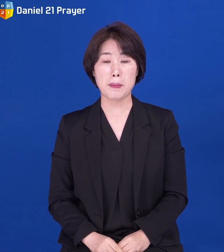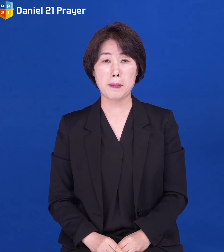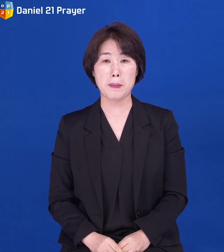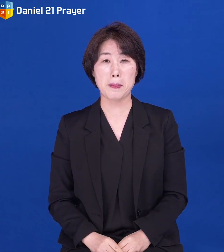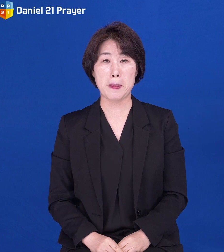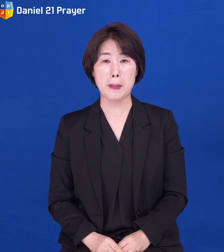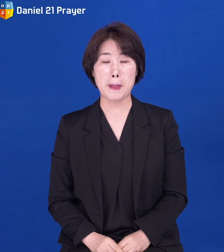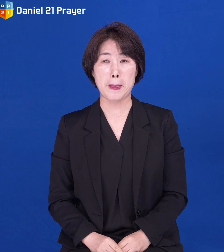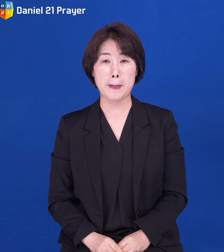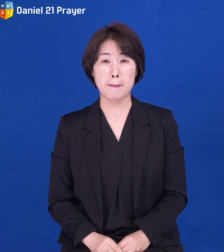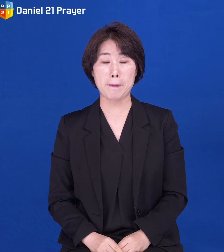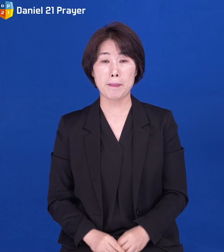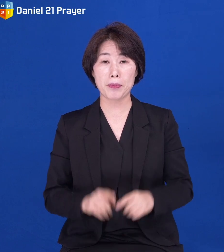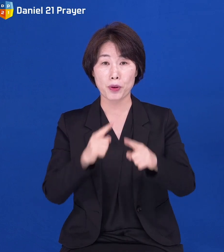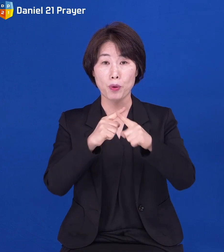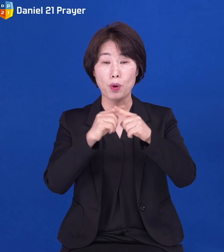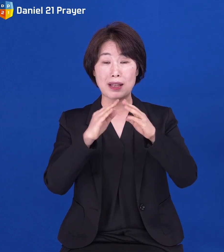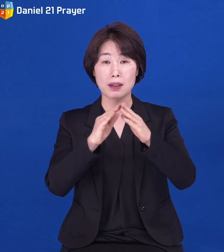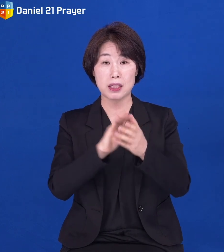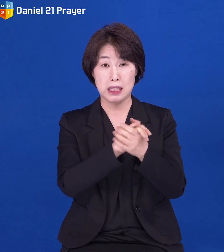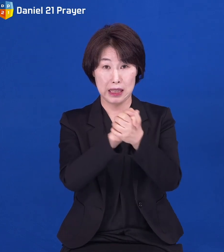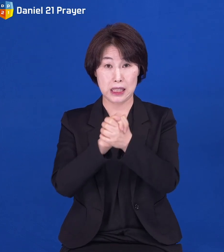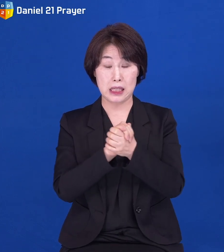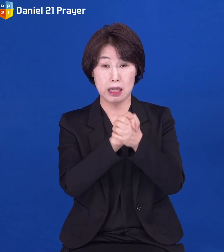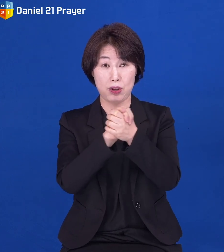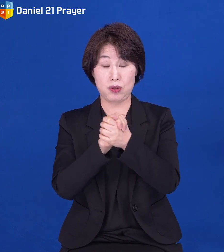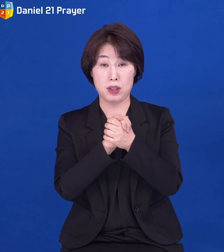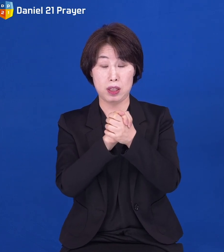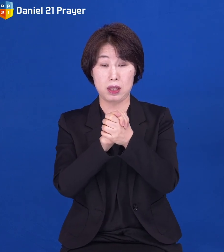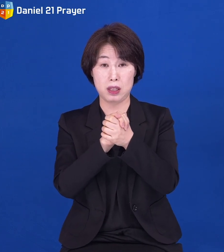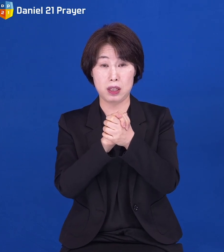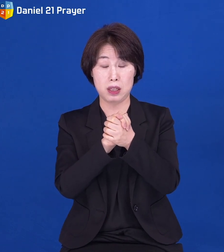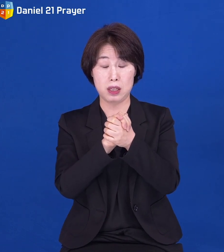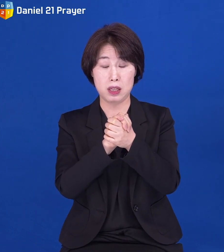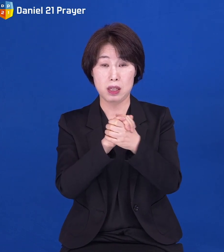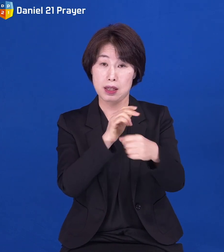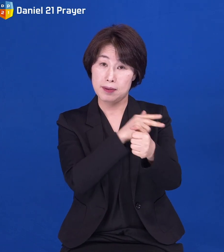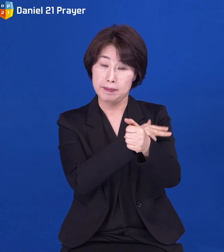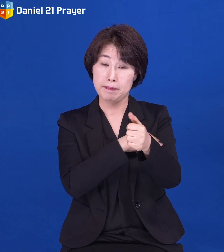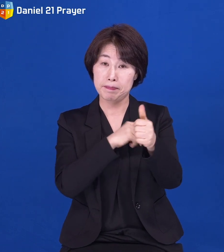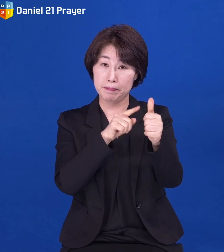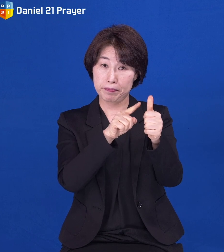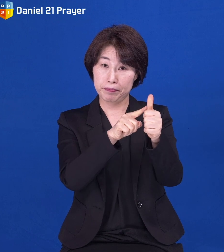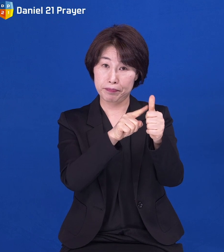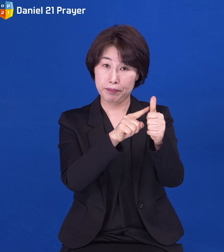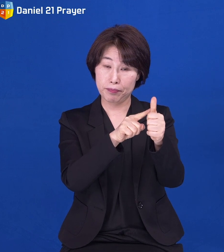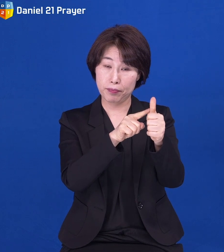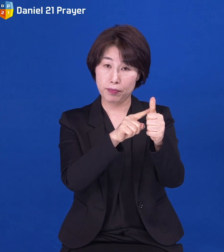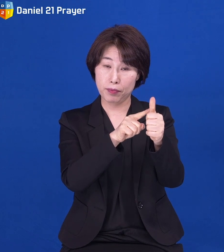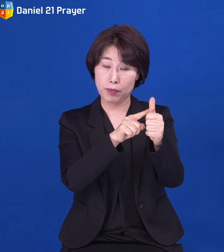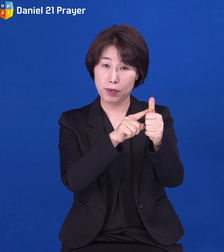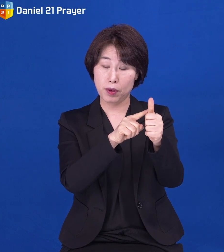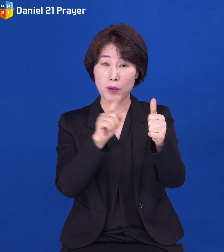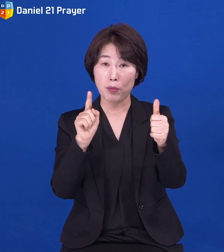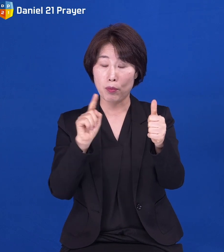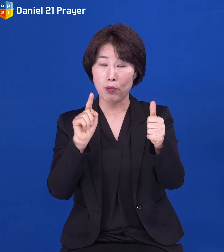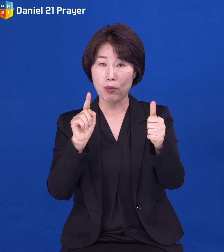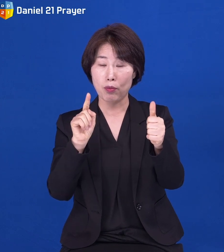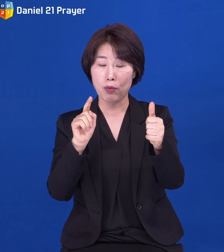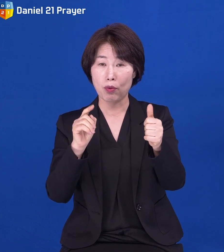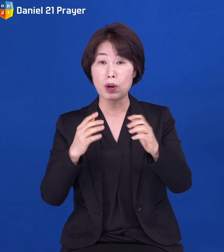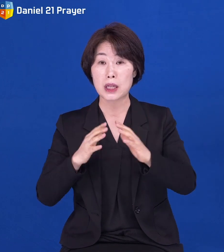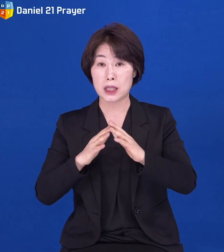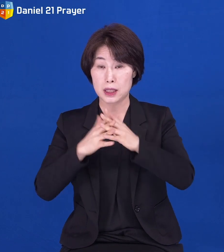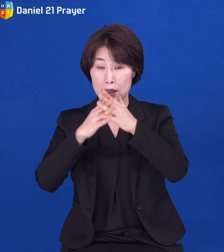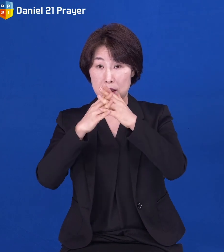좀 굉장히 친하게 잘 지내시던 어떤 집사님 남편분한테 뭔가를 맡기셨는데 집 짓는 것 때문에 저희